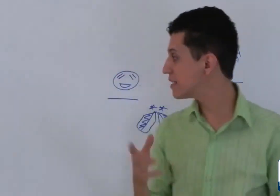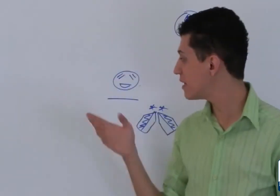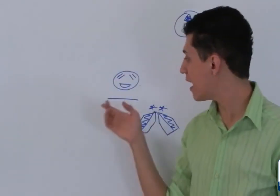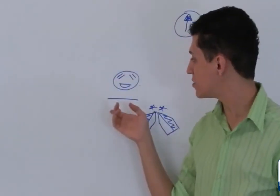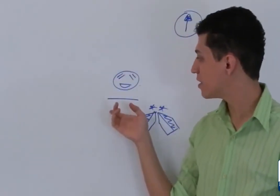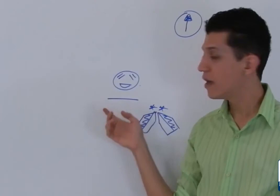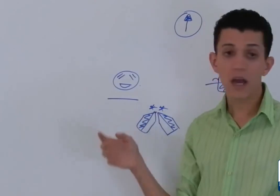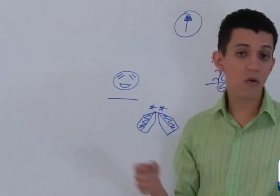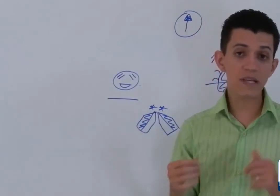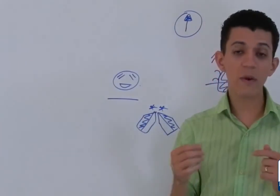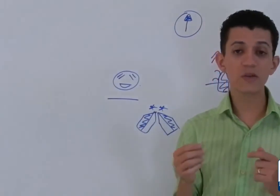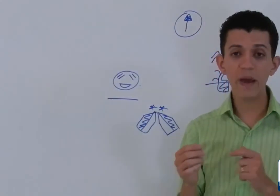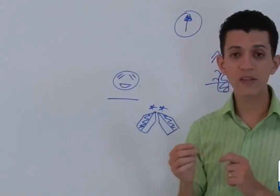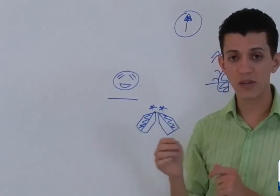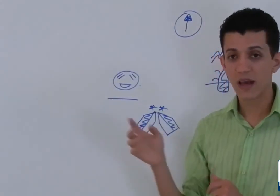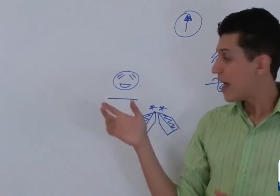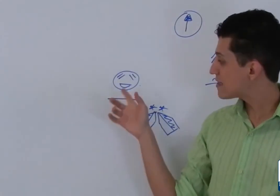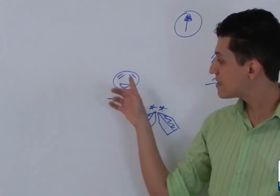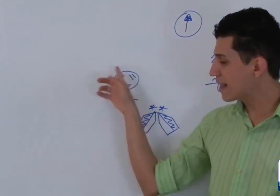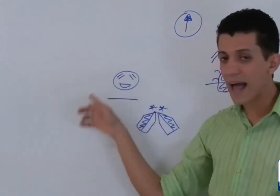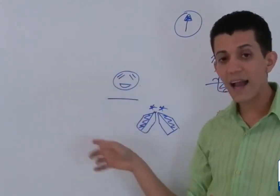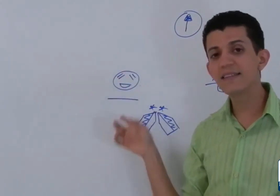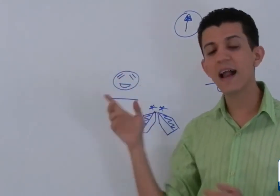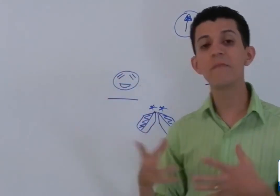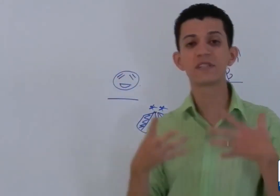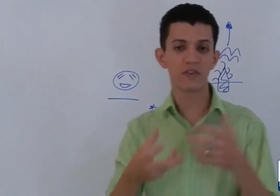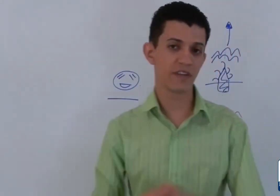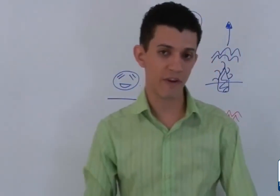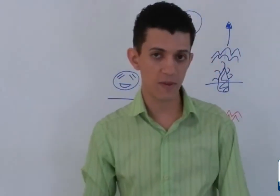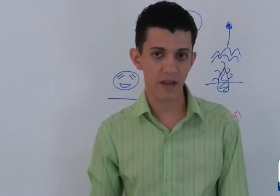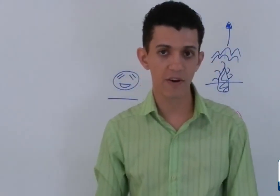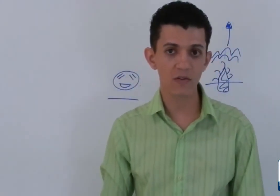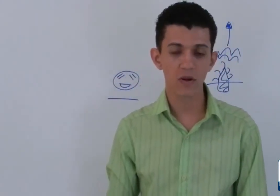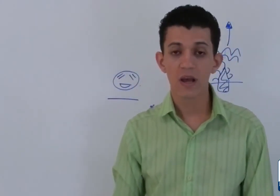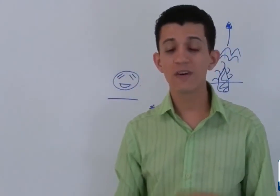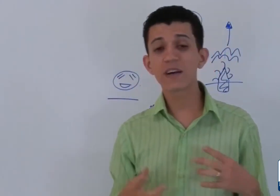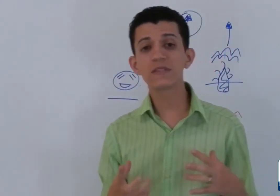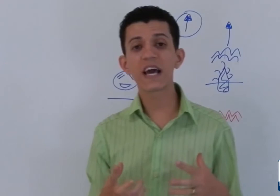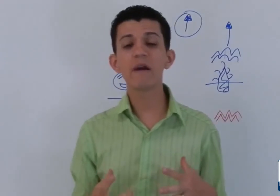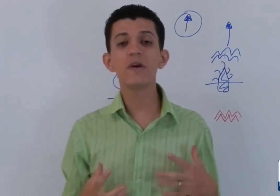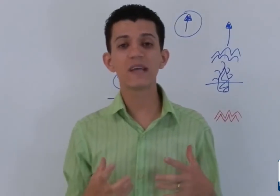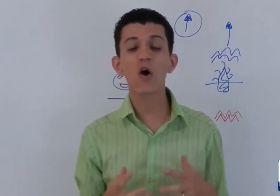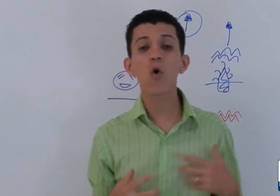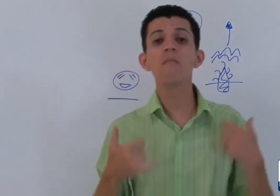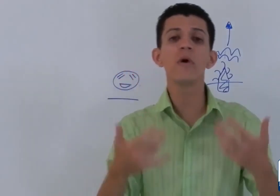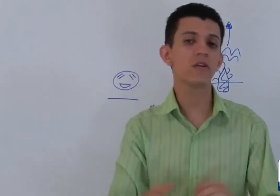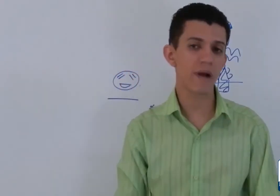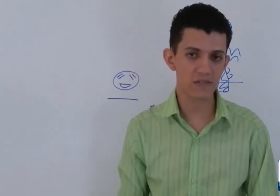facilidade. E, consequentemente, esses detalhes da Libras que você vai observando, você consegue memorizar com muito mais